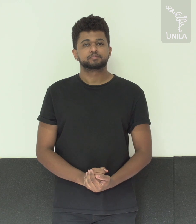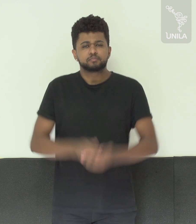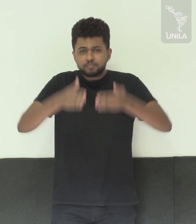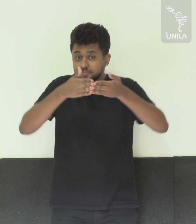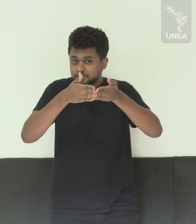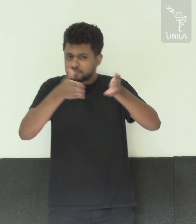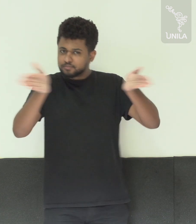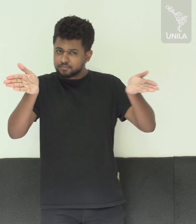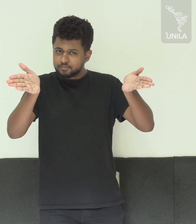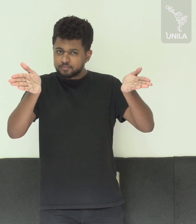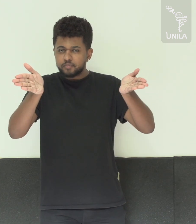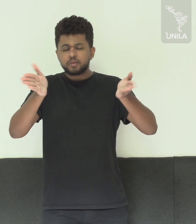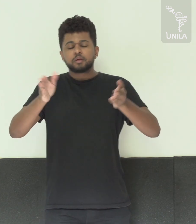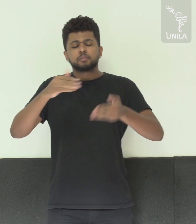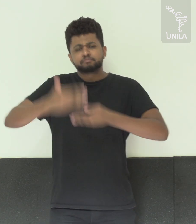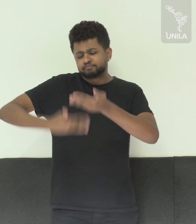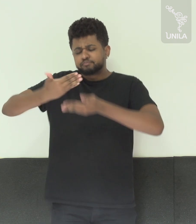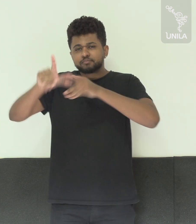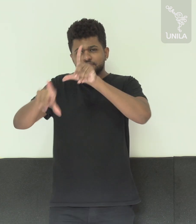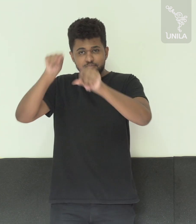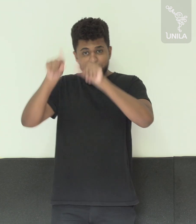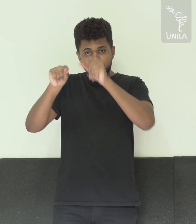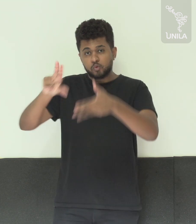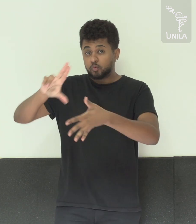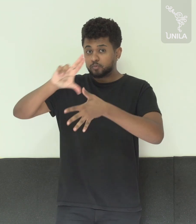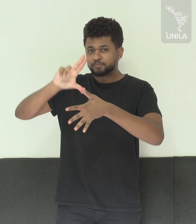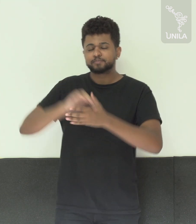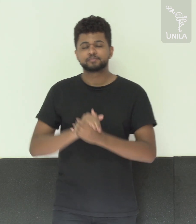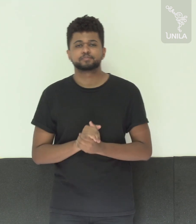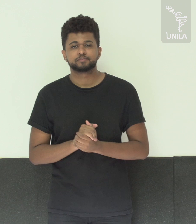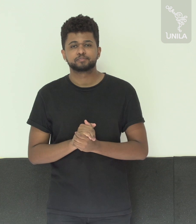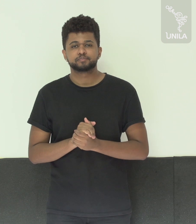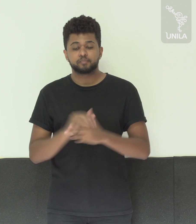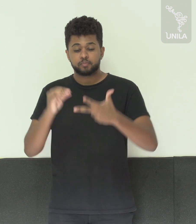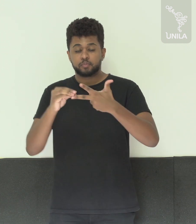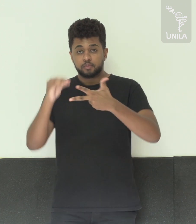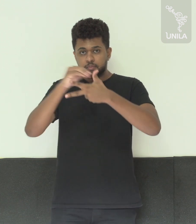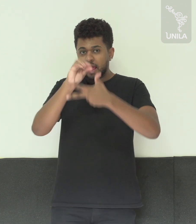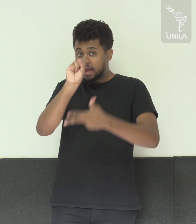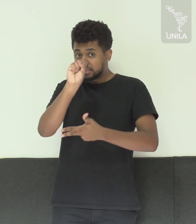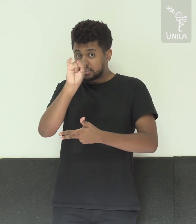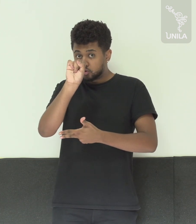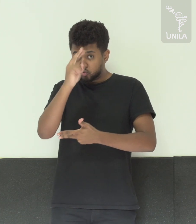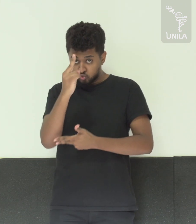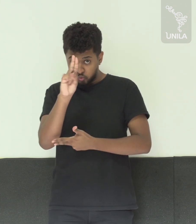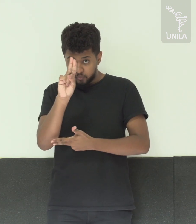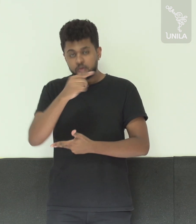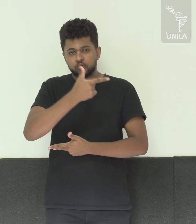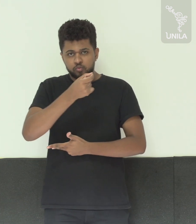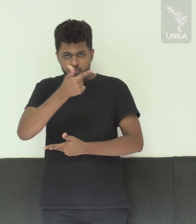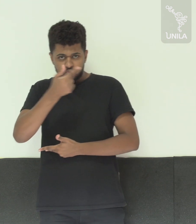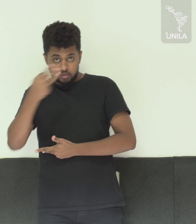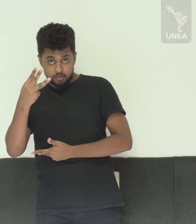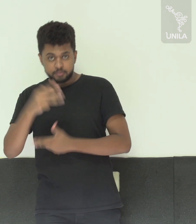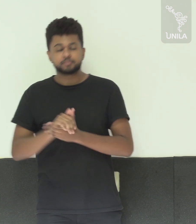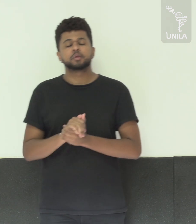tornar pública a abertura do processo seletivo UNILA, SISU 2023,